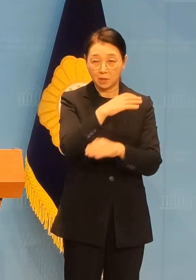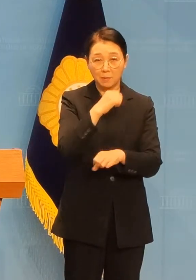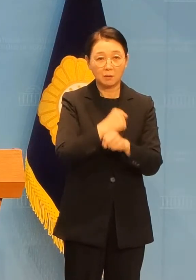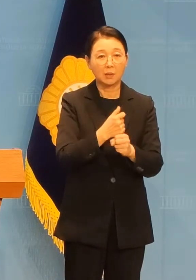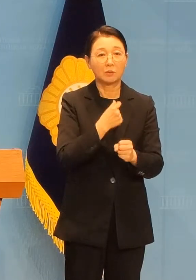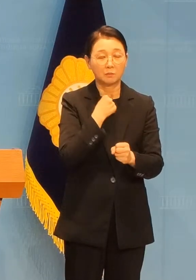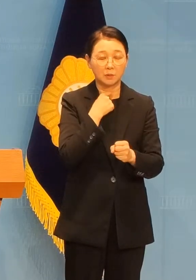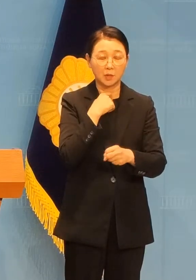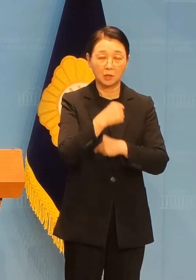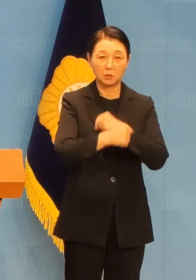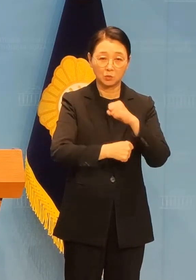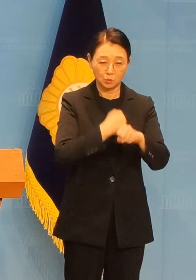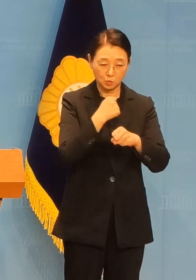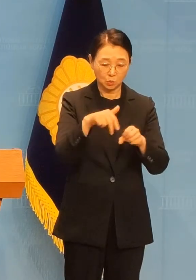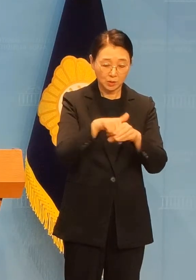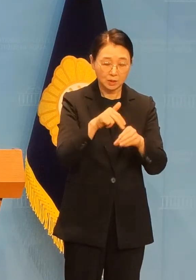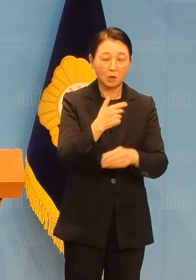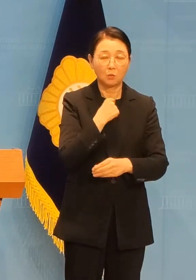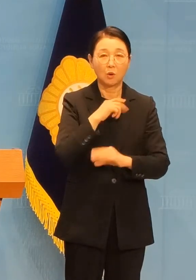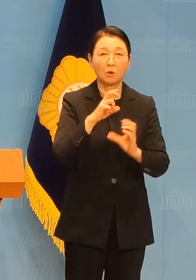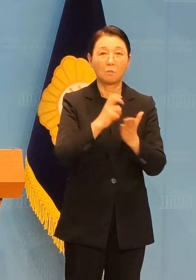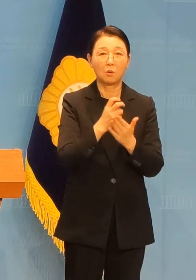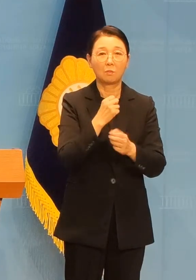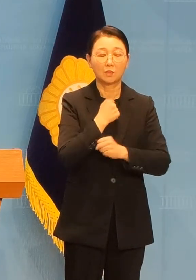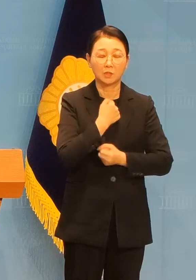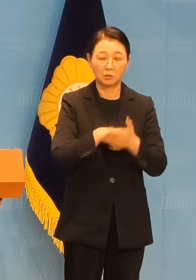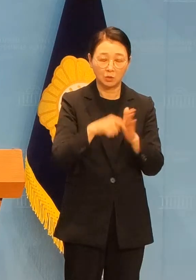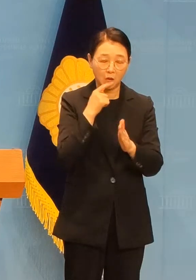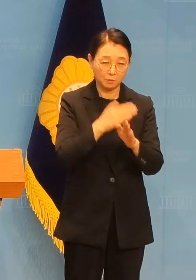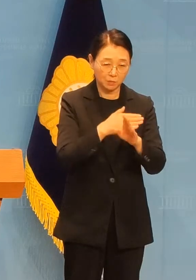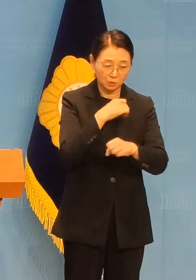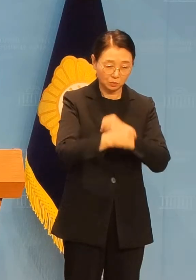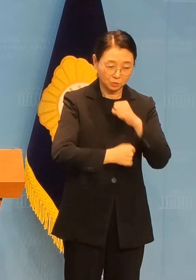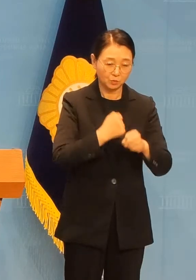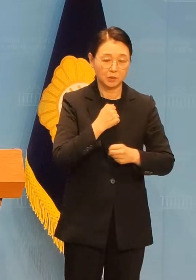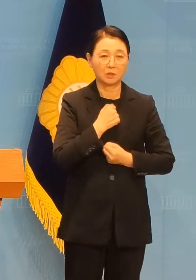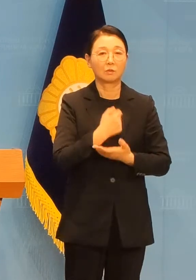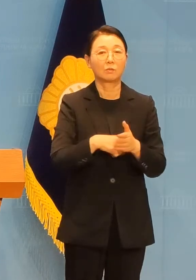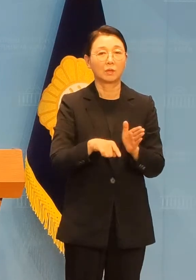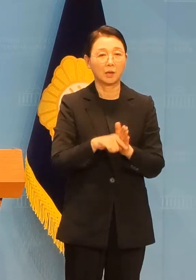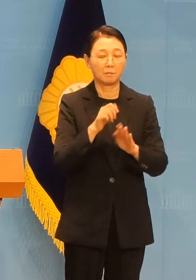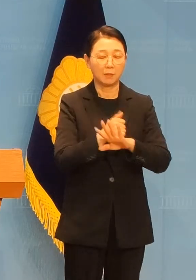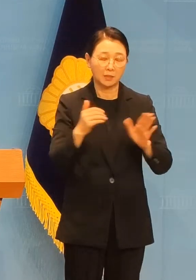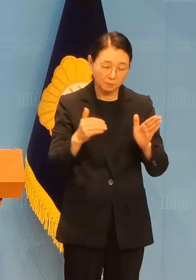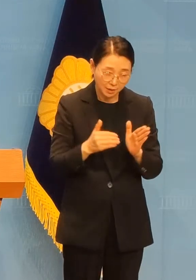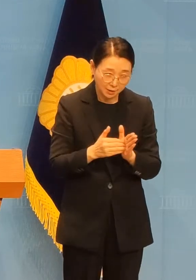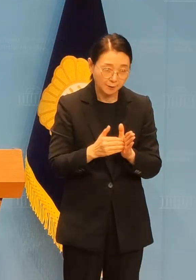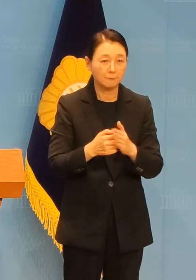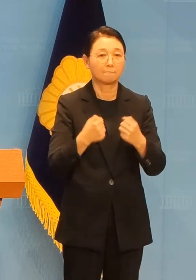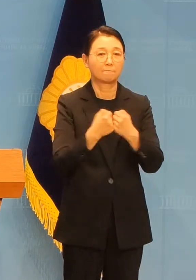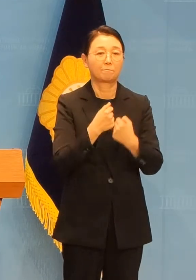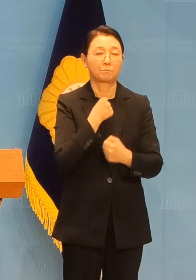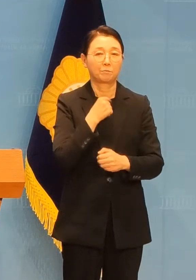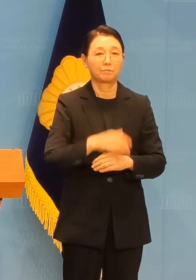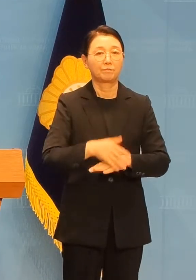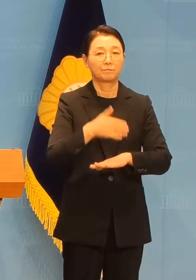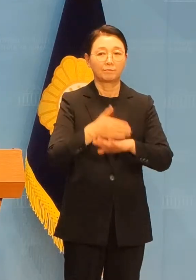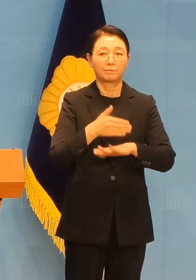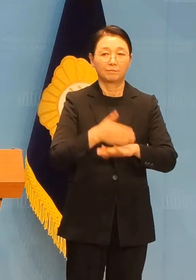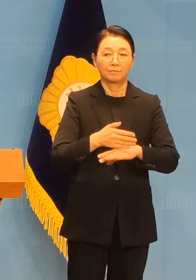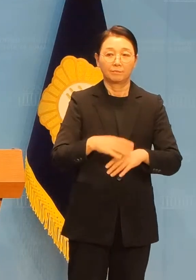종교의 자유를 지키기 위해, 헌법을 지키기 위해, 민주주의를 지키기 위해 끝까지 가겠습니다.